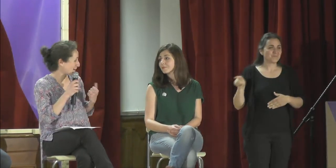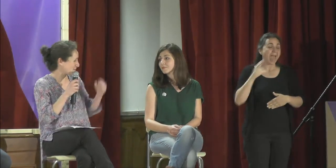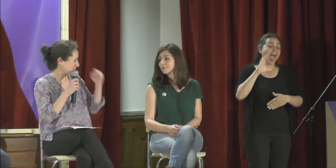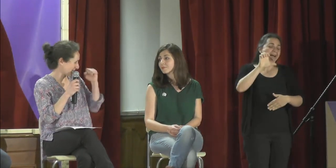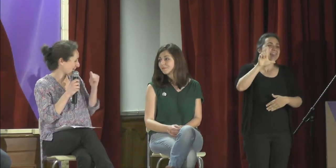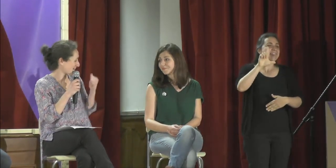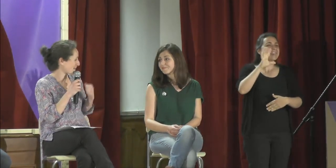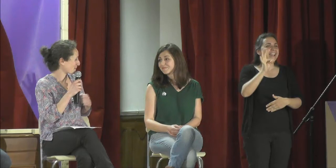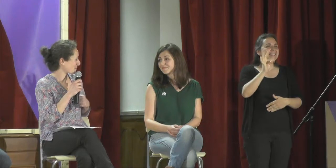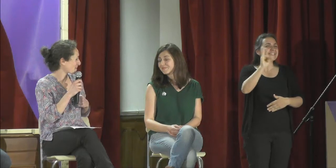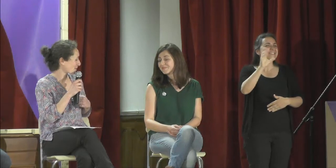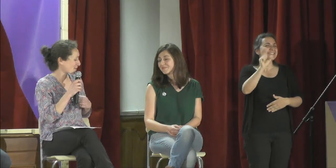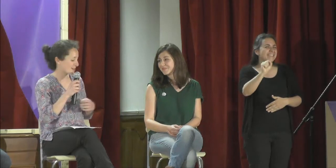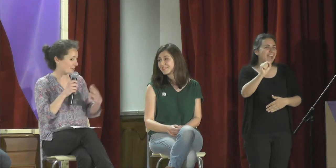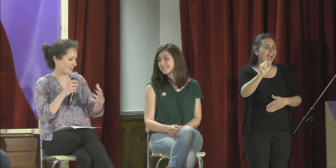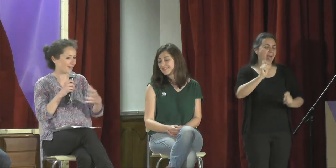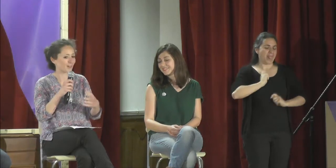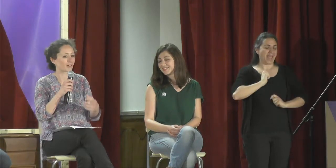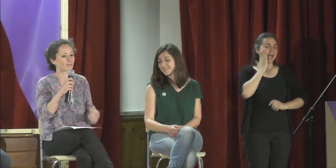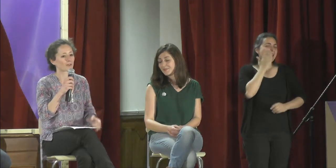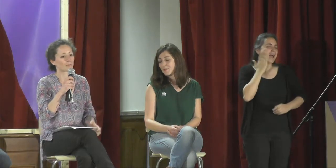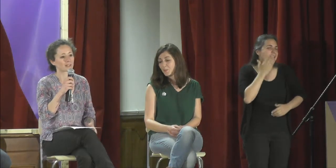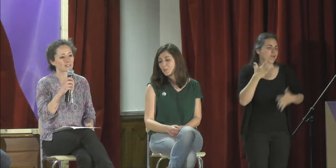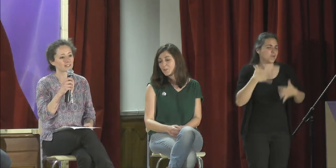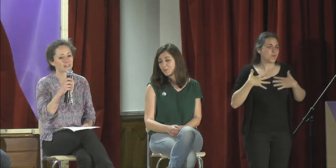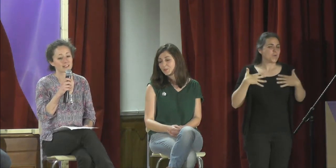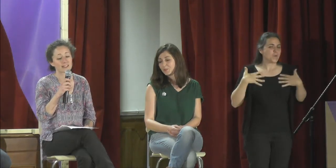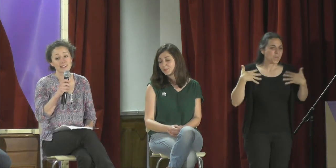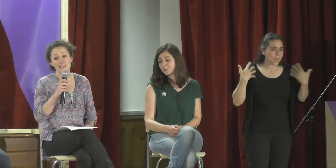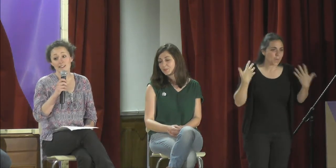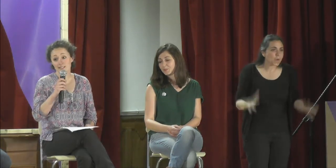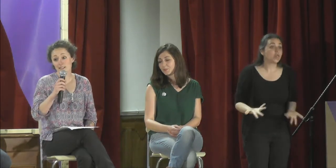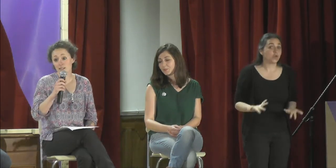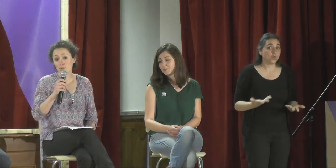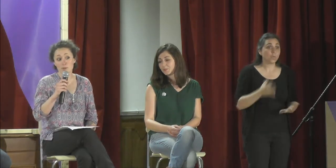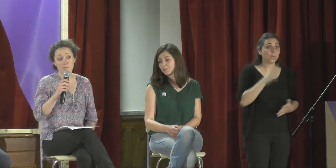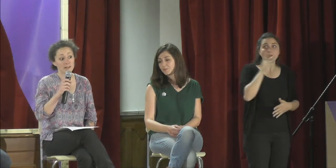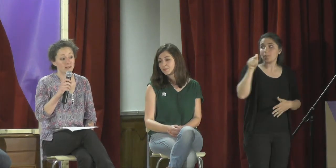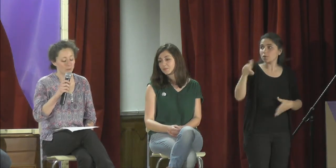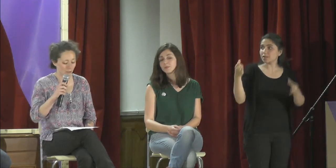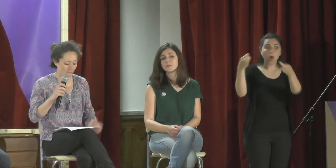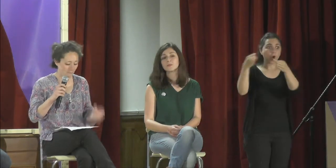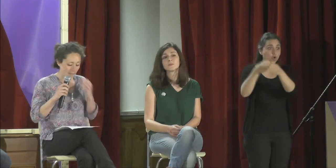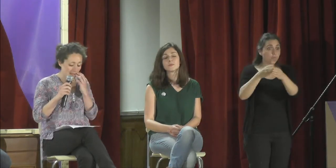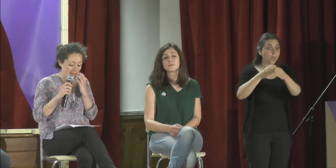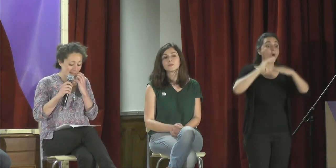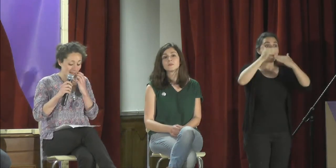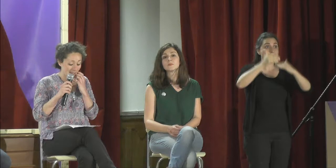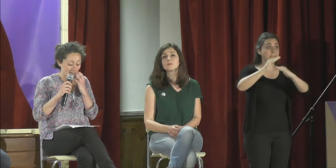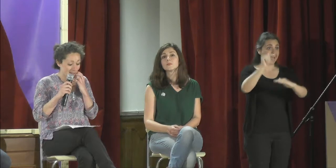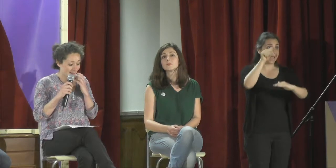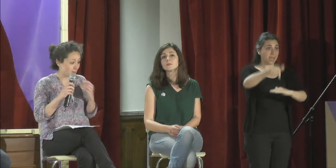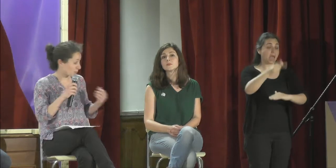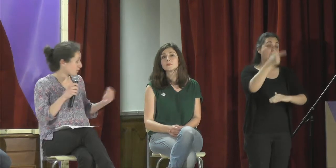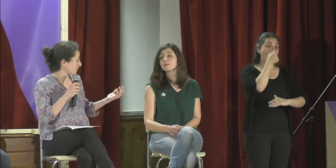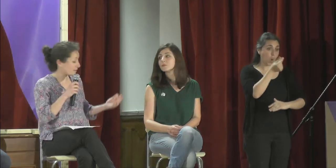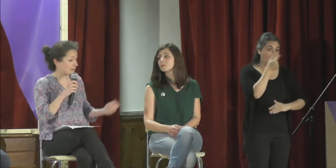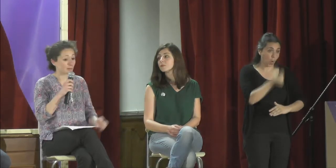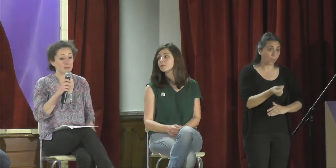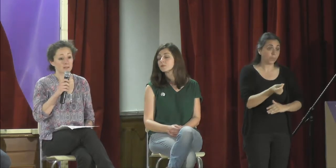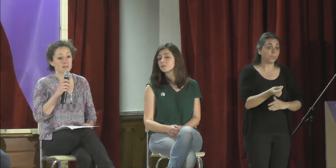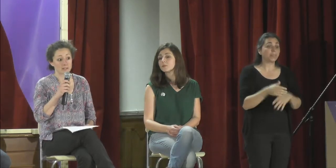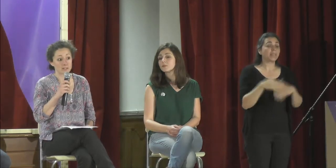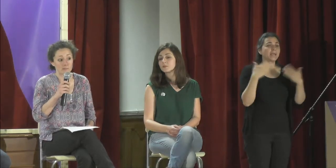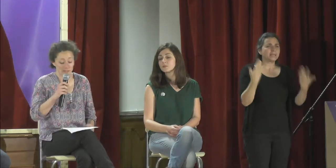tanto cariño e tanta emoción, eu creo que é o que conforma este equipo de En Marea en Lugo. E despois